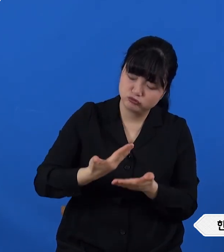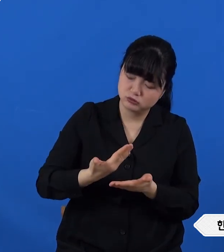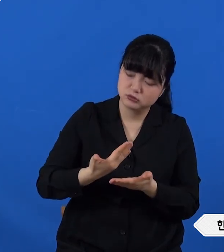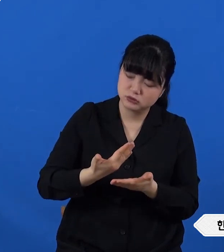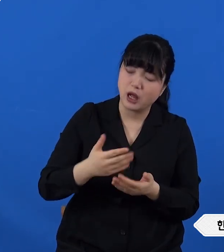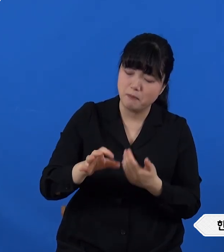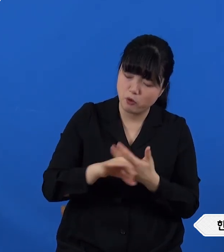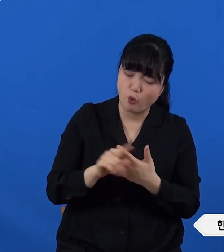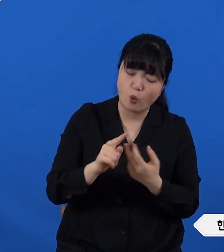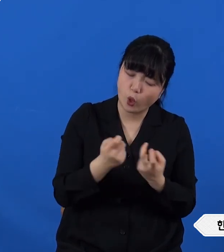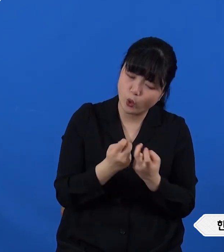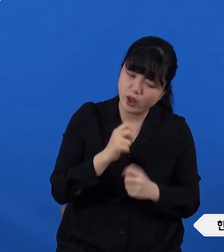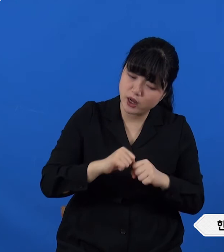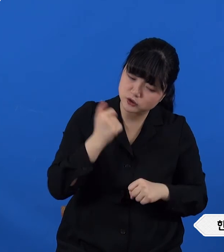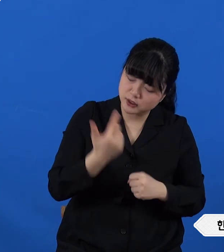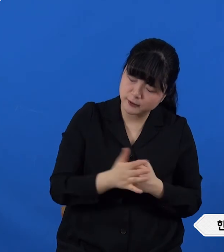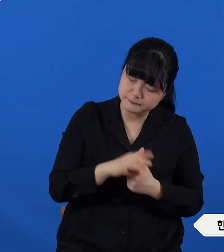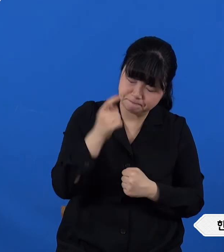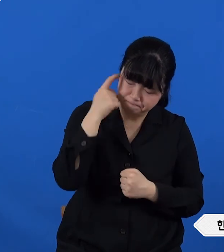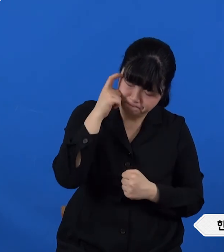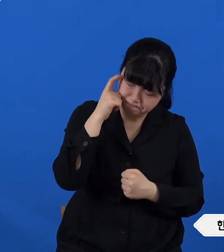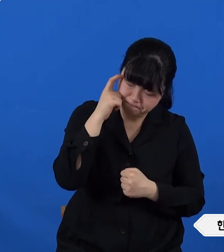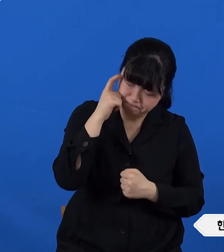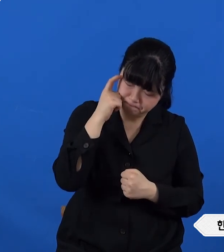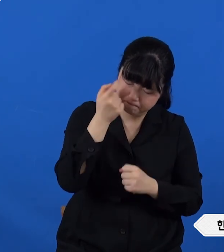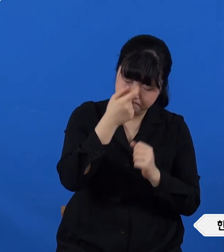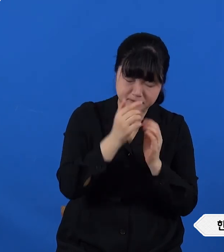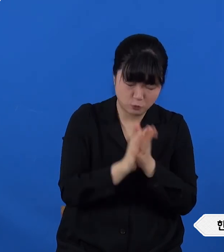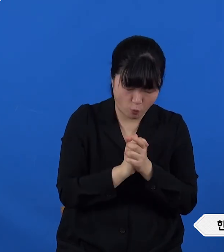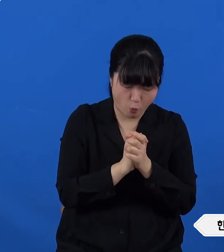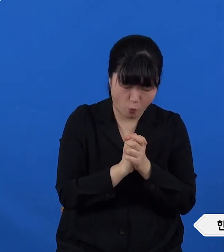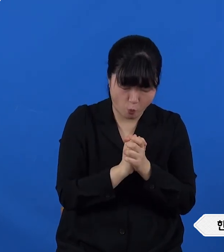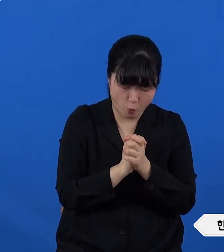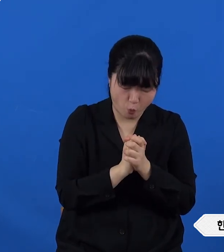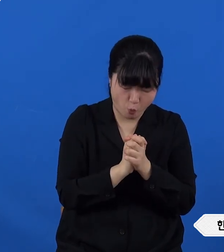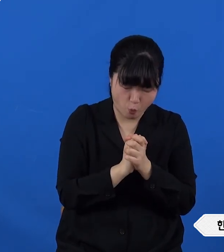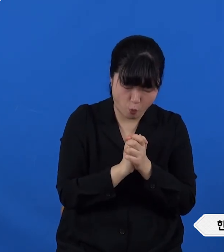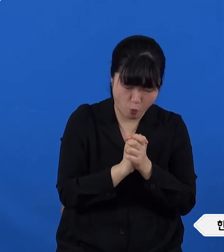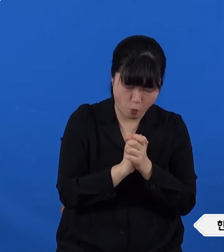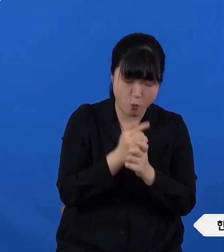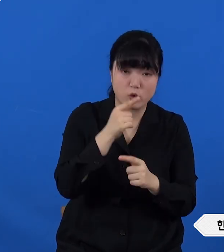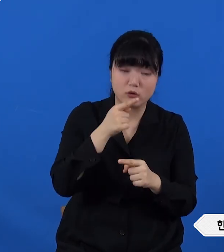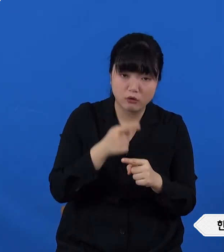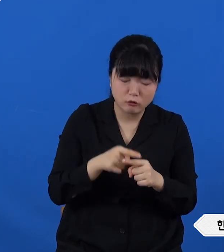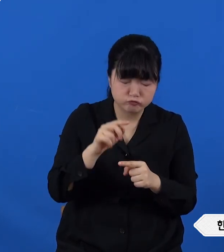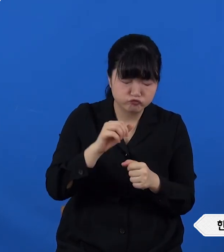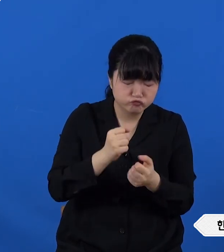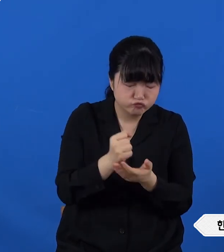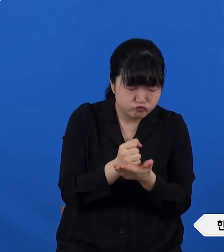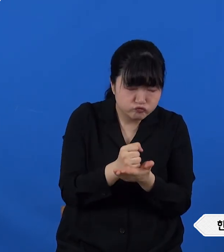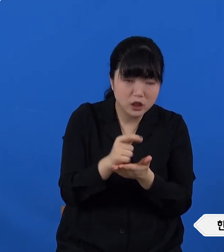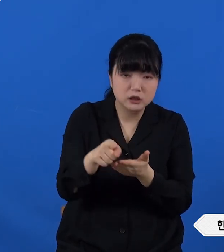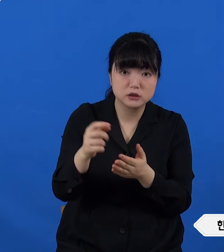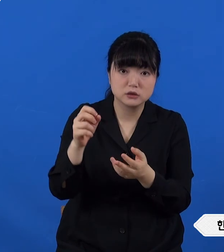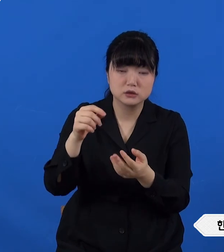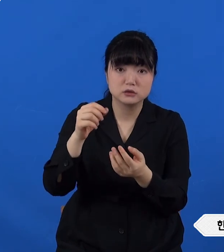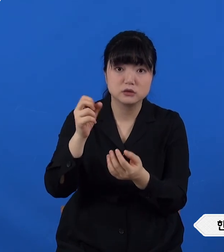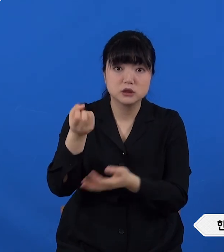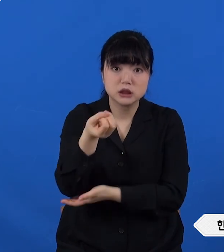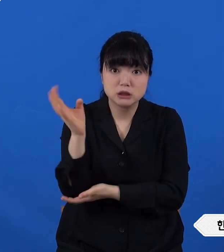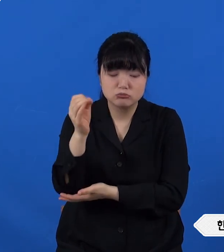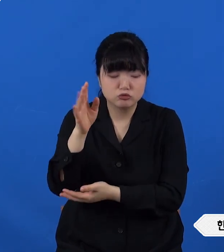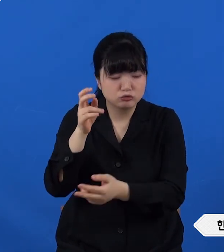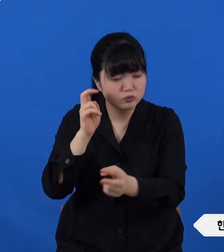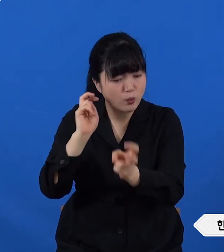하셨을까? 그걸 생각을 하면서 기도를 하고 있는데 우연히 그 신문사 얘기를 듣게